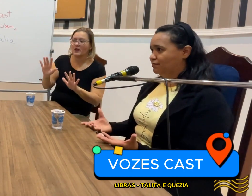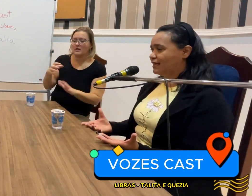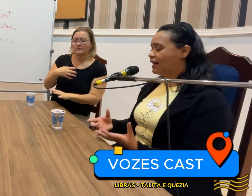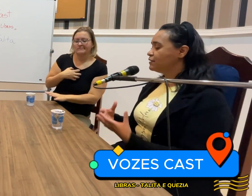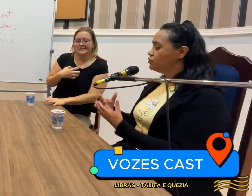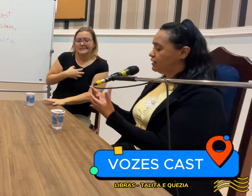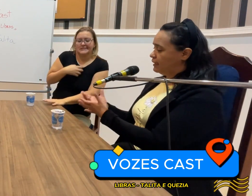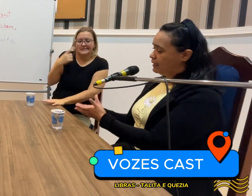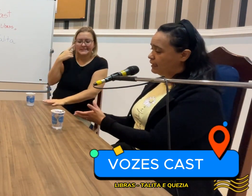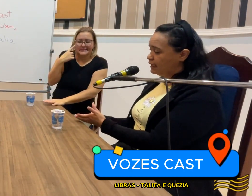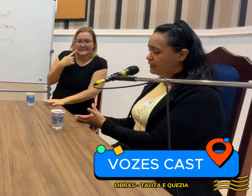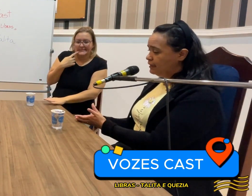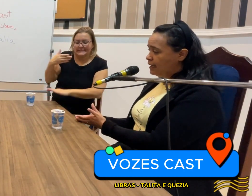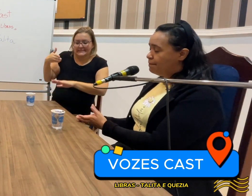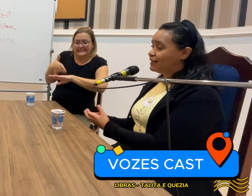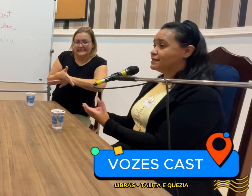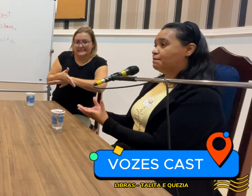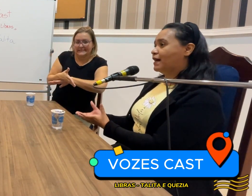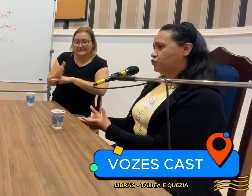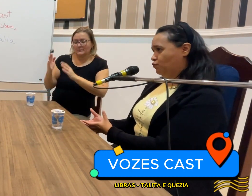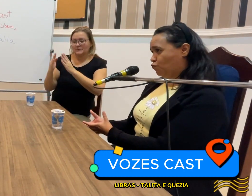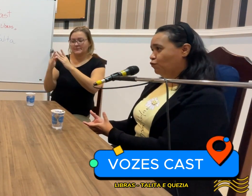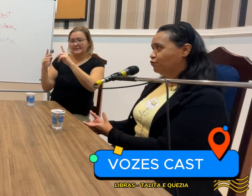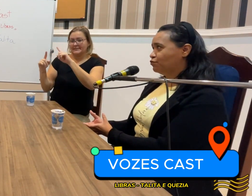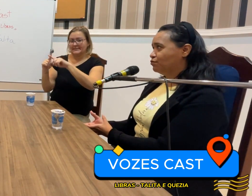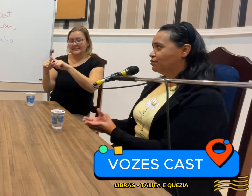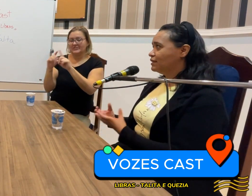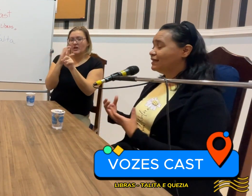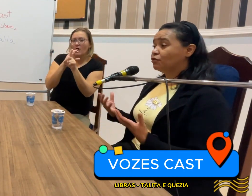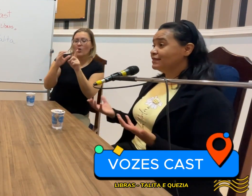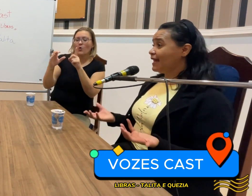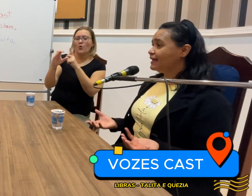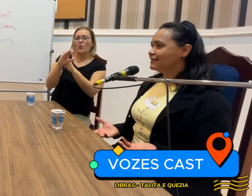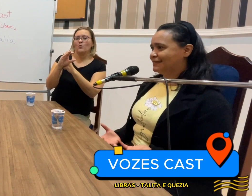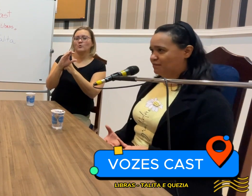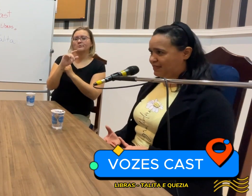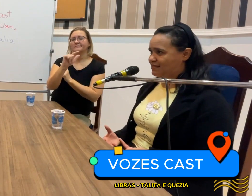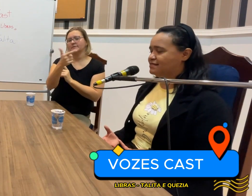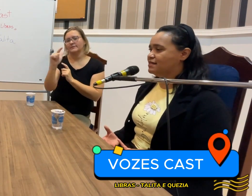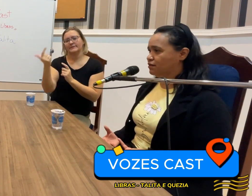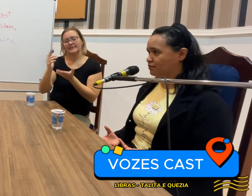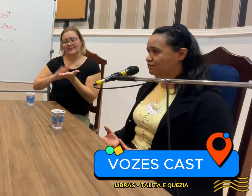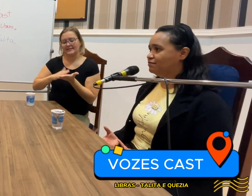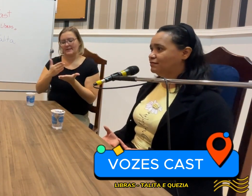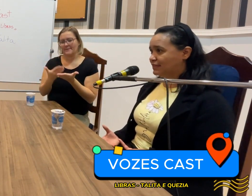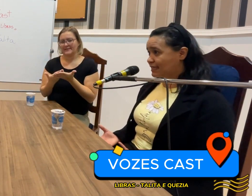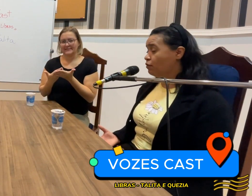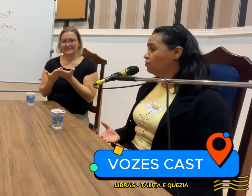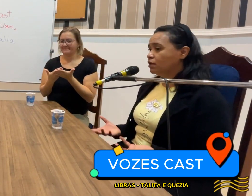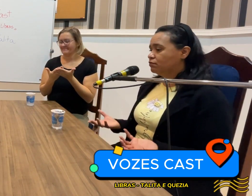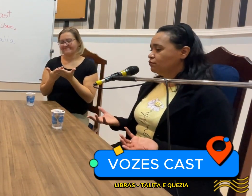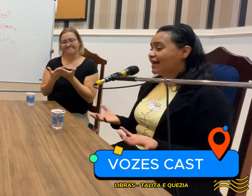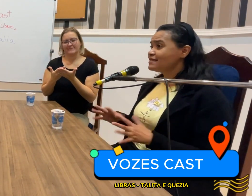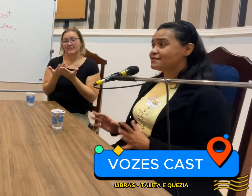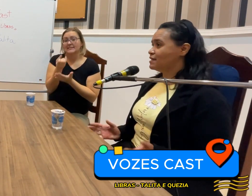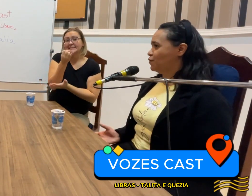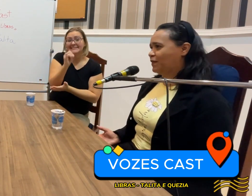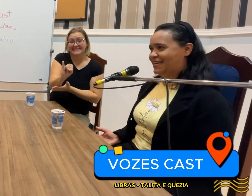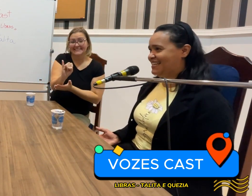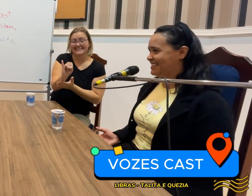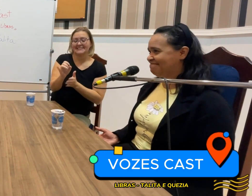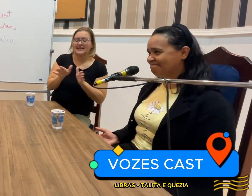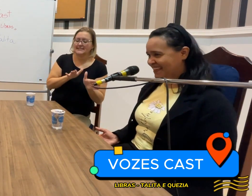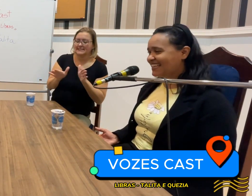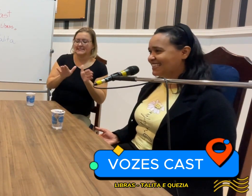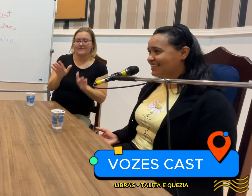sentir à vontade em participar de um culto que não tenha interpretação. Não seja inclusivo. Não tá acessível